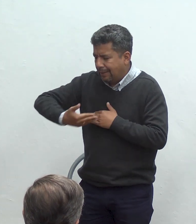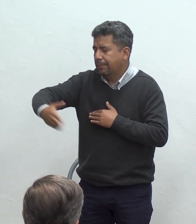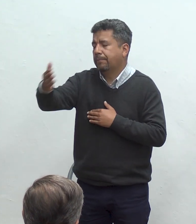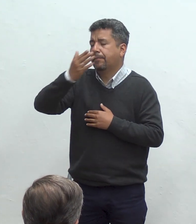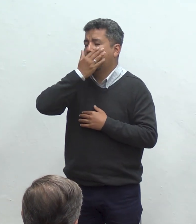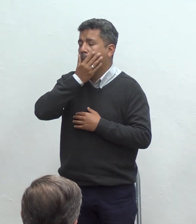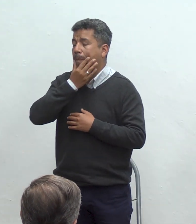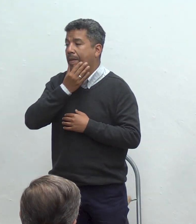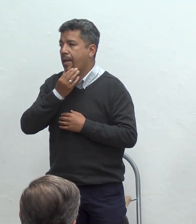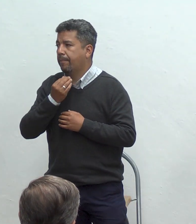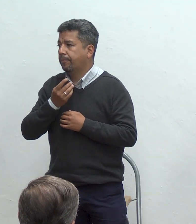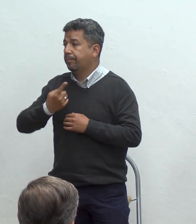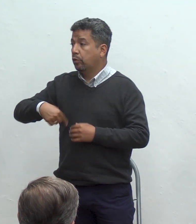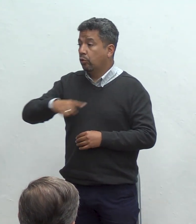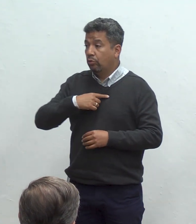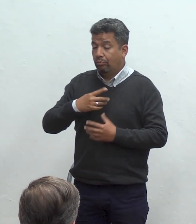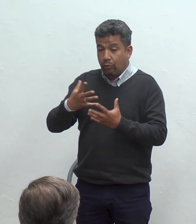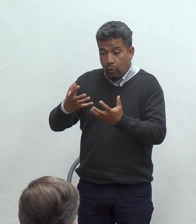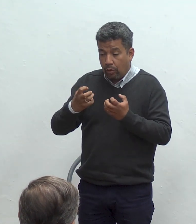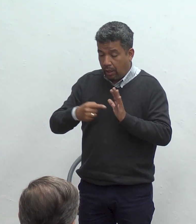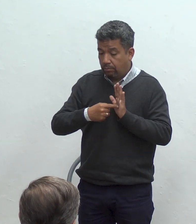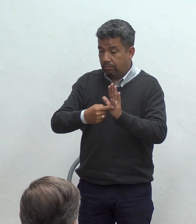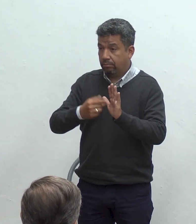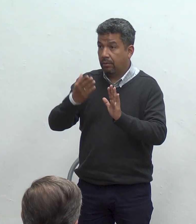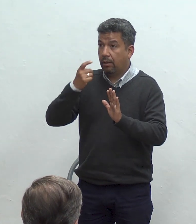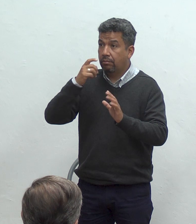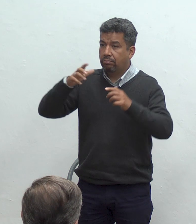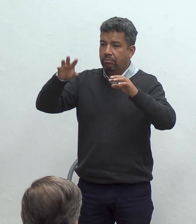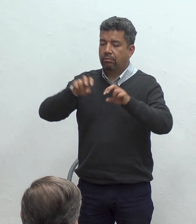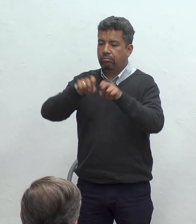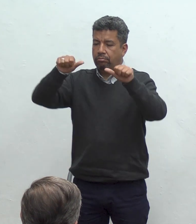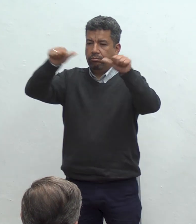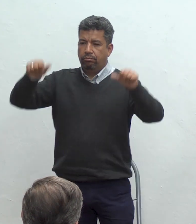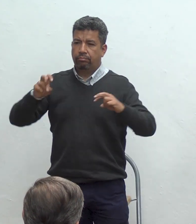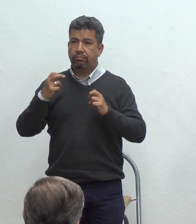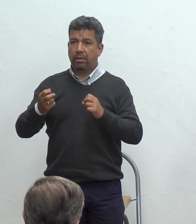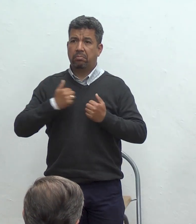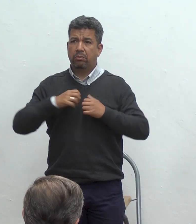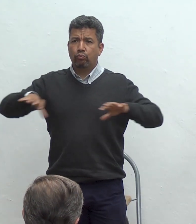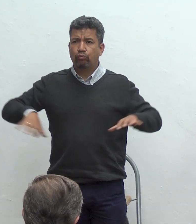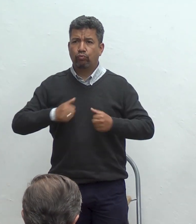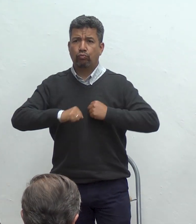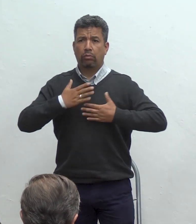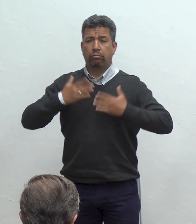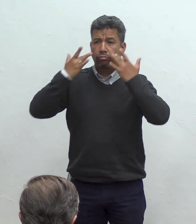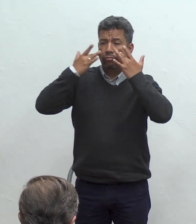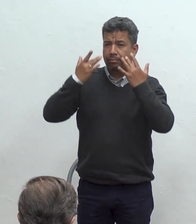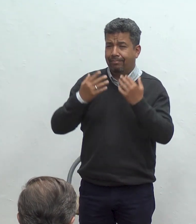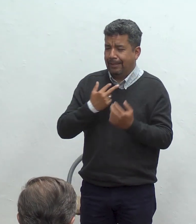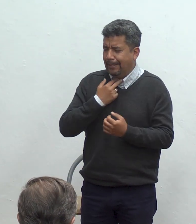Señor. Nosotros no queremos presentarnos delante del trono, Señor, por nuestras propias obras, porque